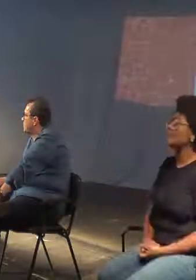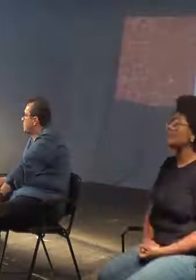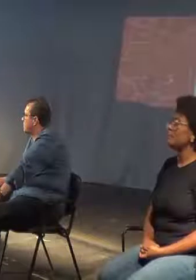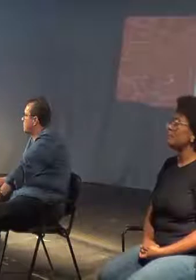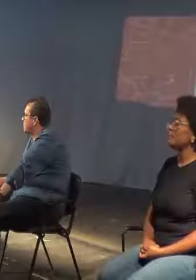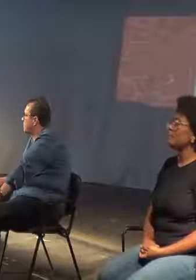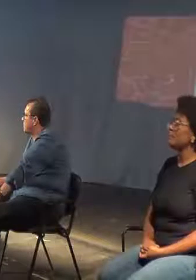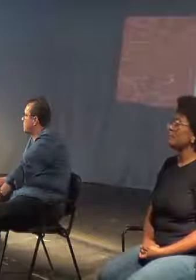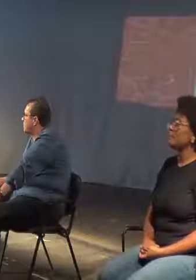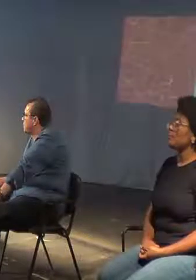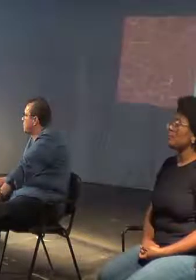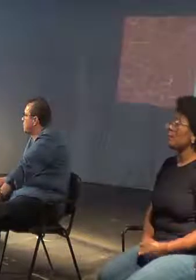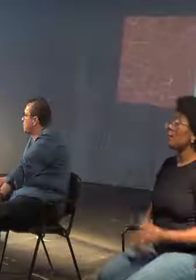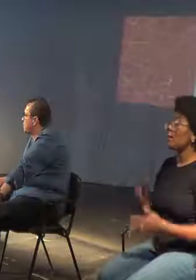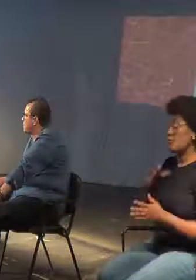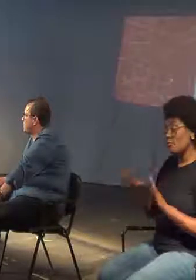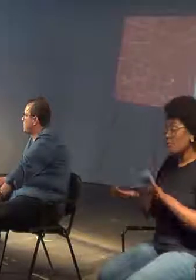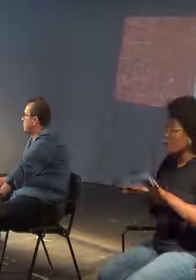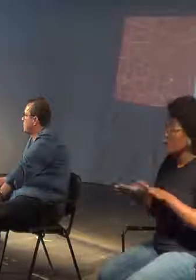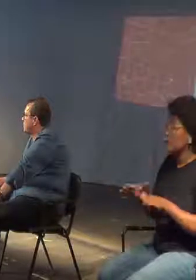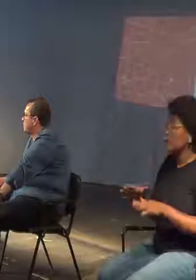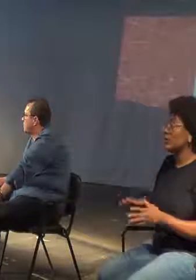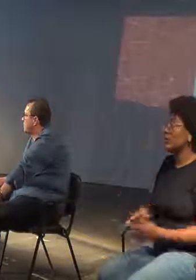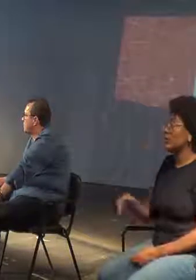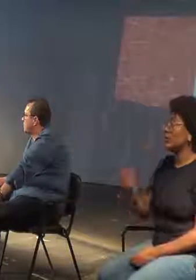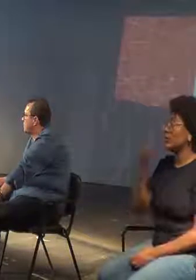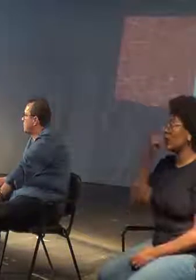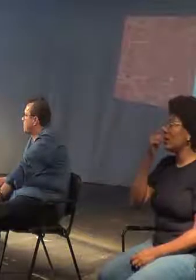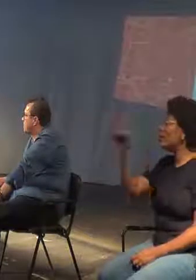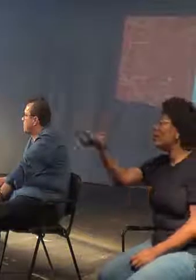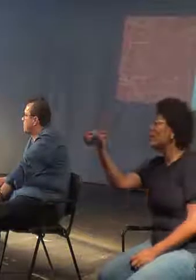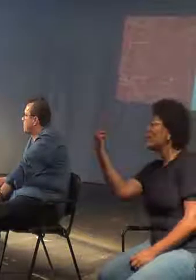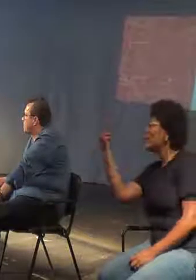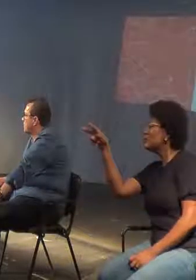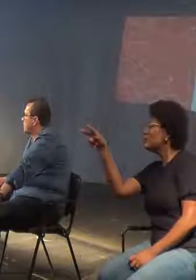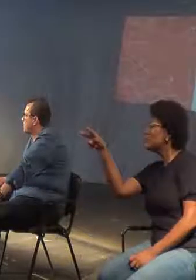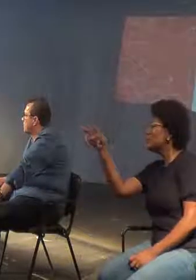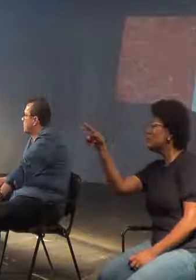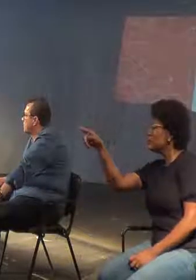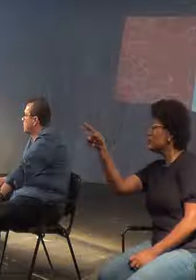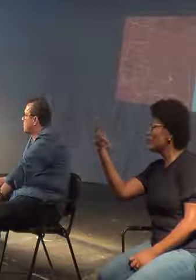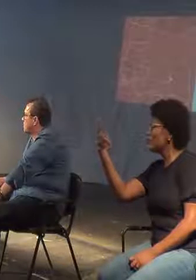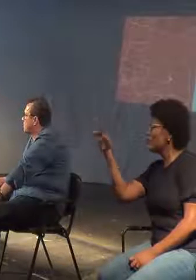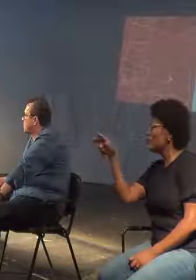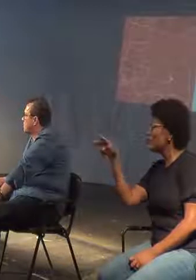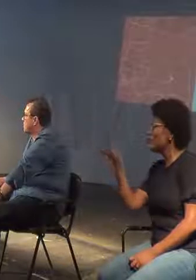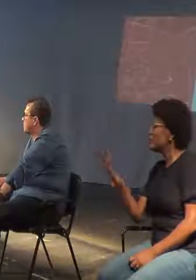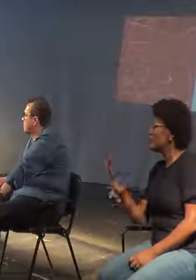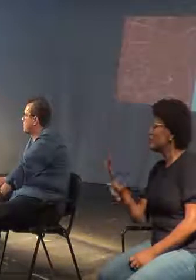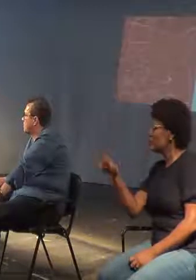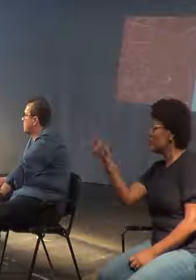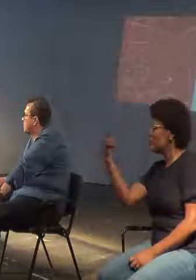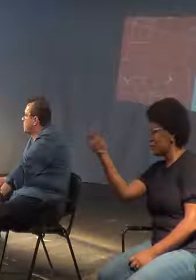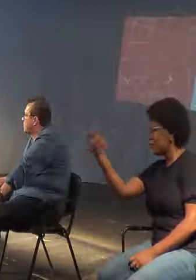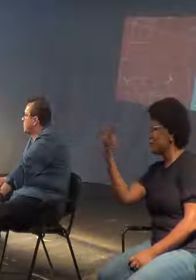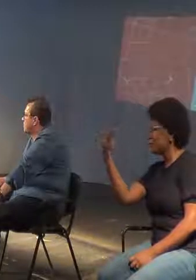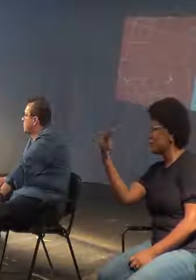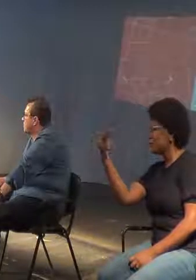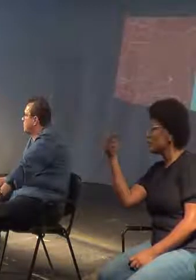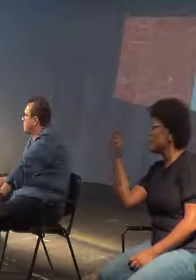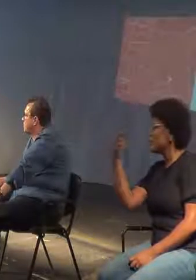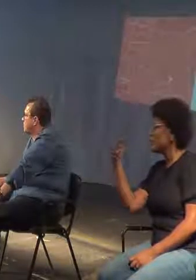e vou tentar ser conciso nas palavras para facilitar a intérprete, aqueles